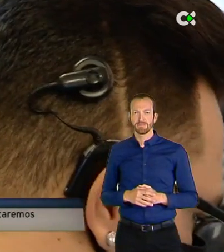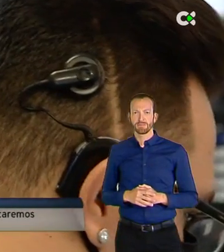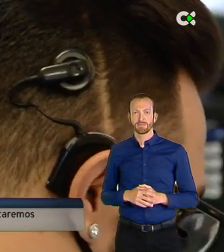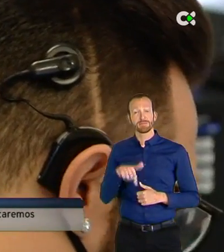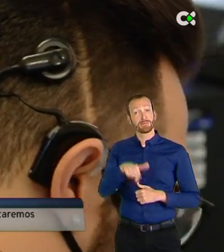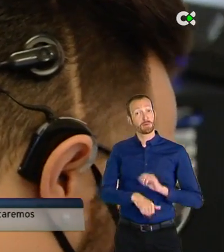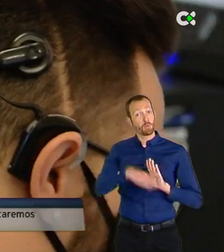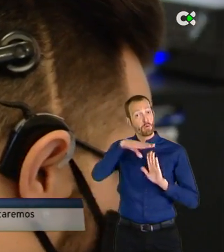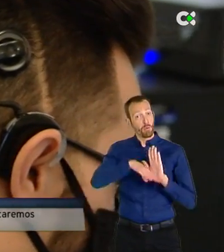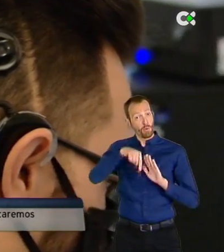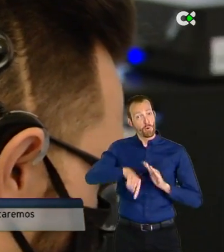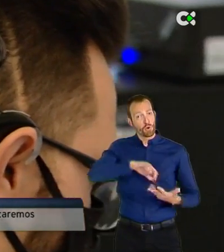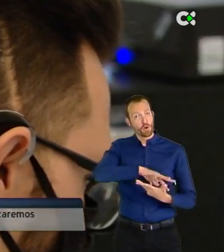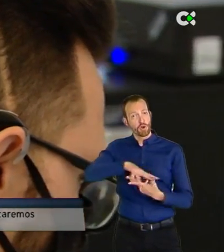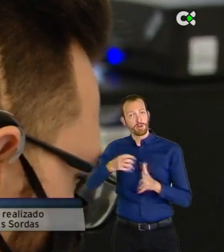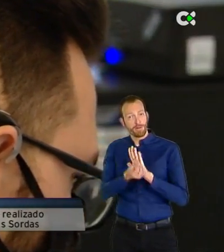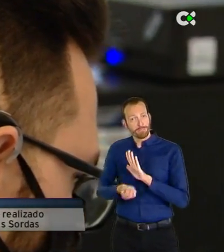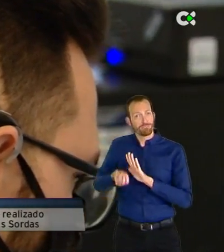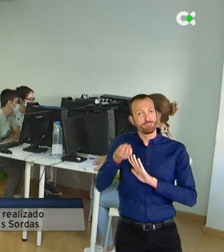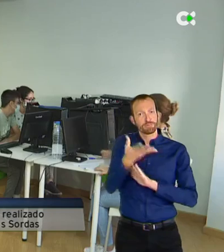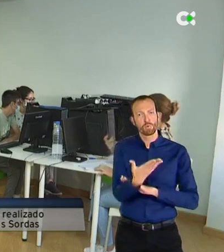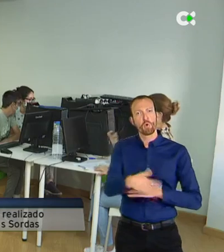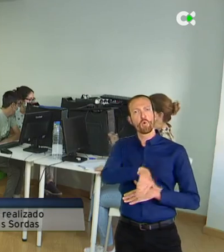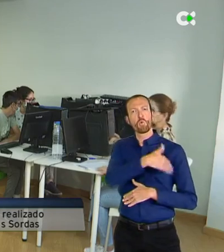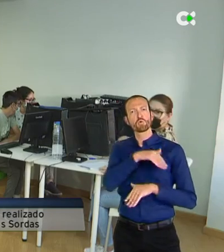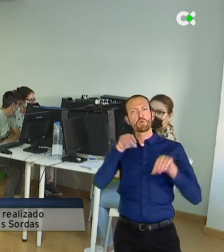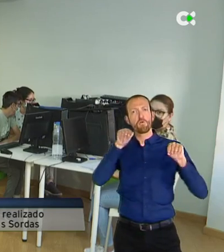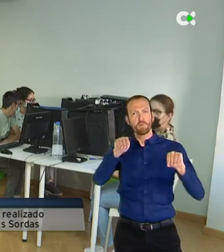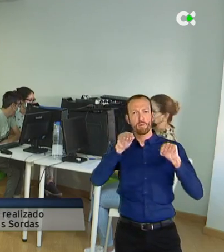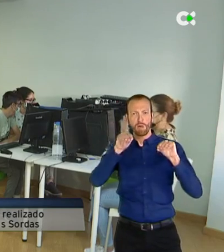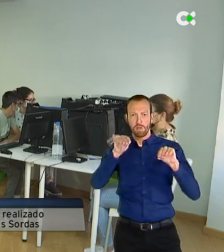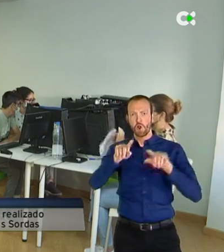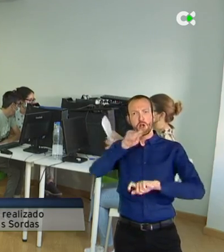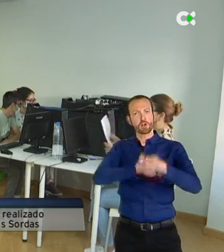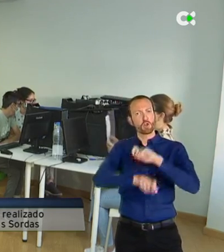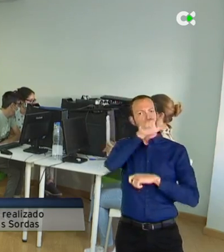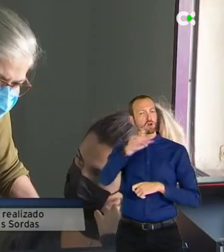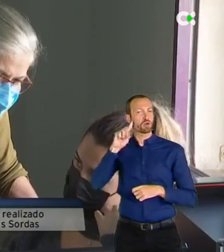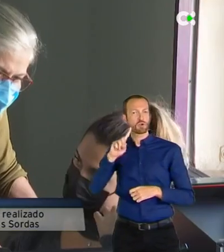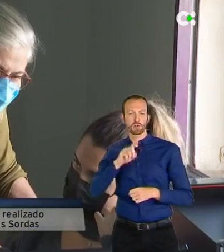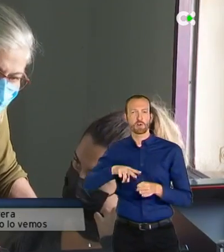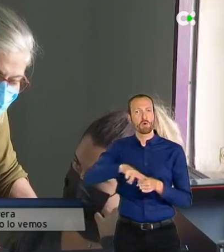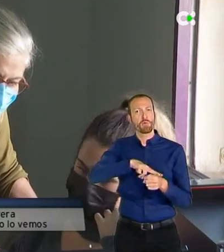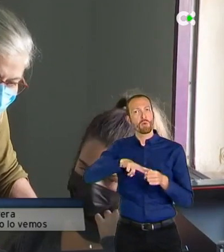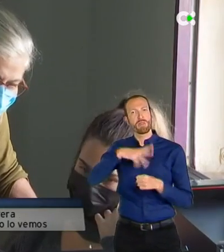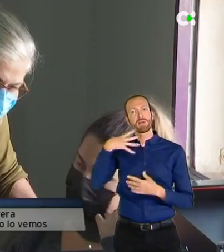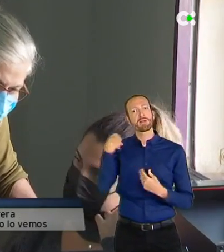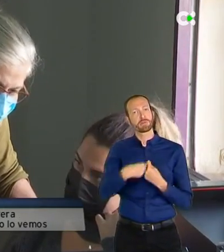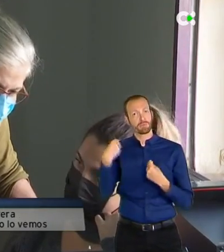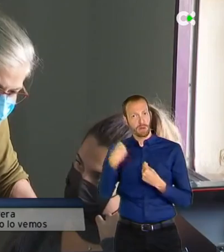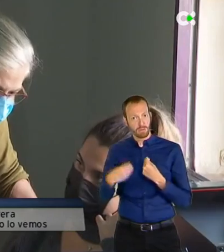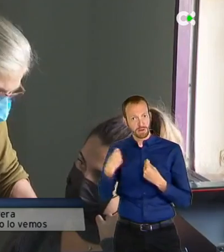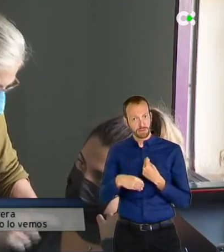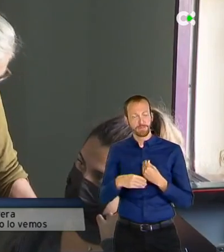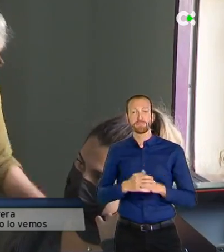Y en este programa les contaremos los resultados del último curso de formación realizado por la Asociación de Personas Sordas de Las Palmas.